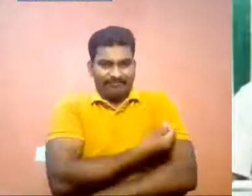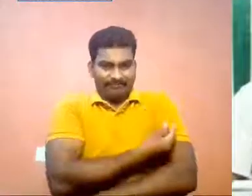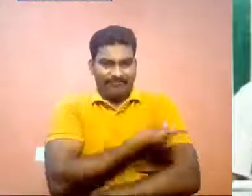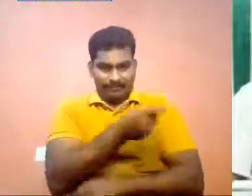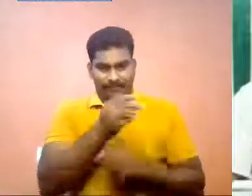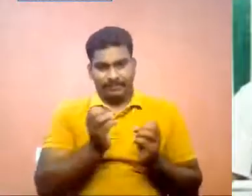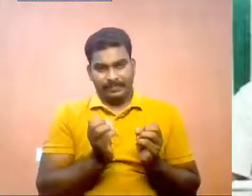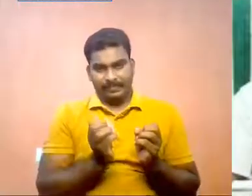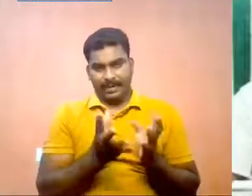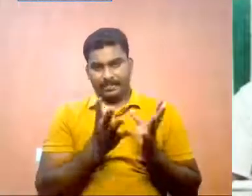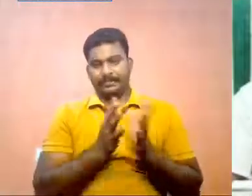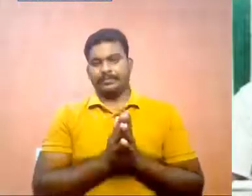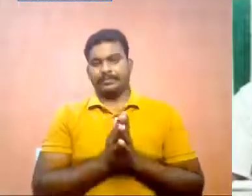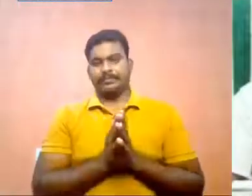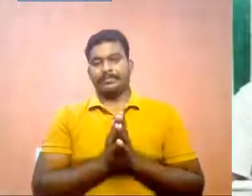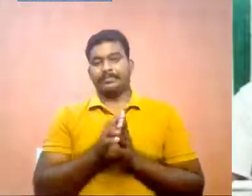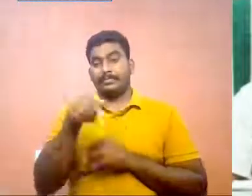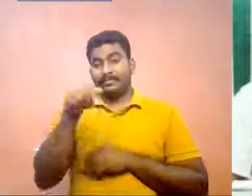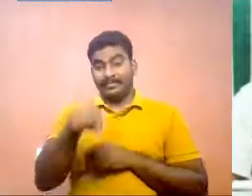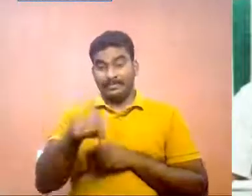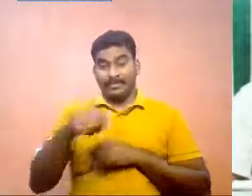ഇന്നത്തെ അവലോകന യോഗത്തിൽ